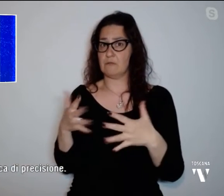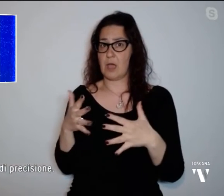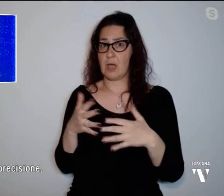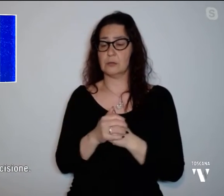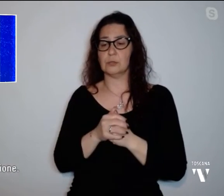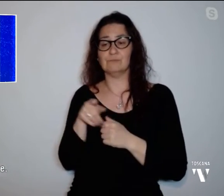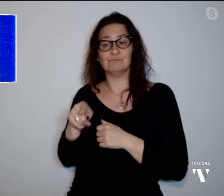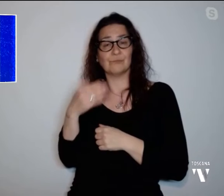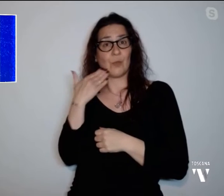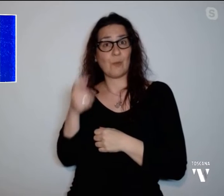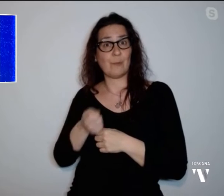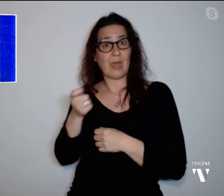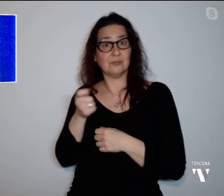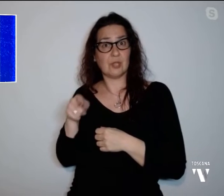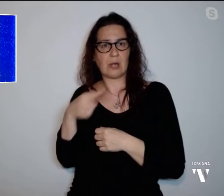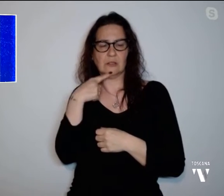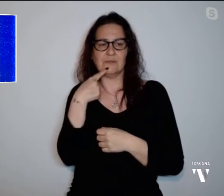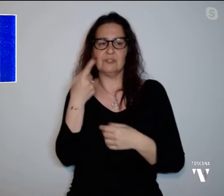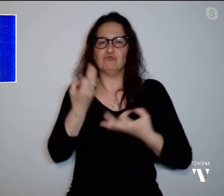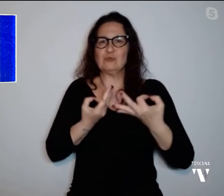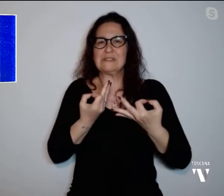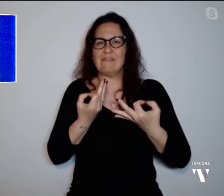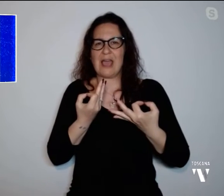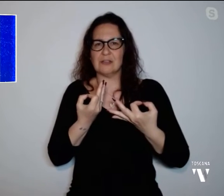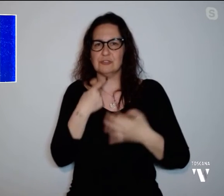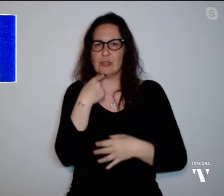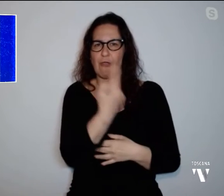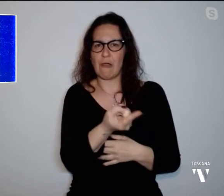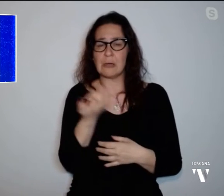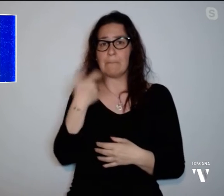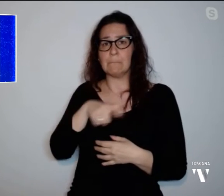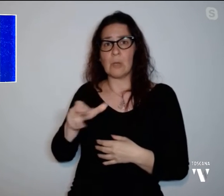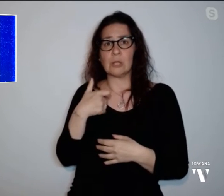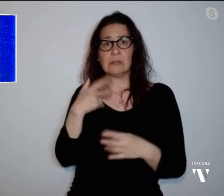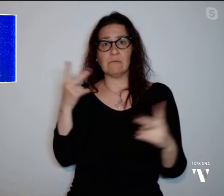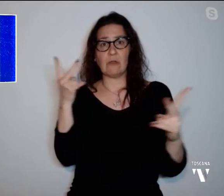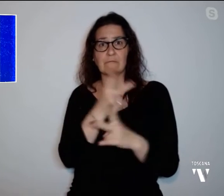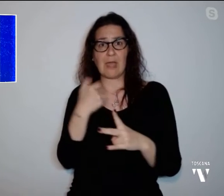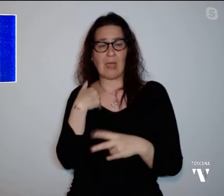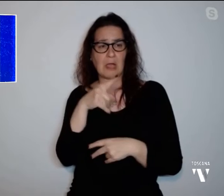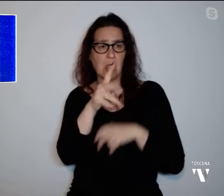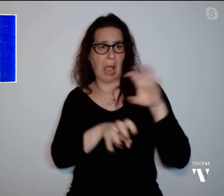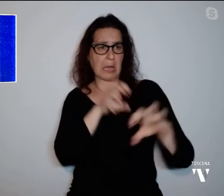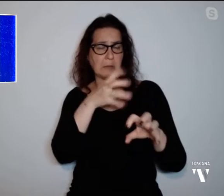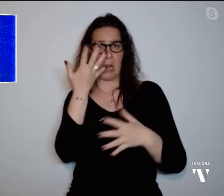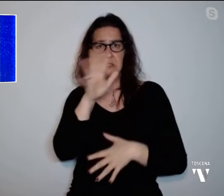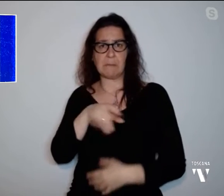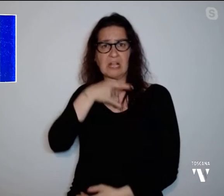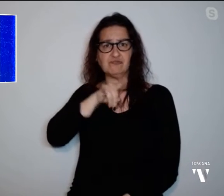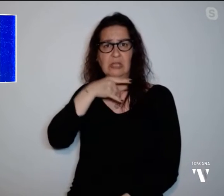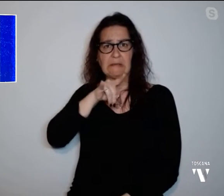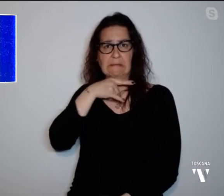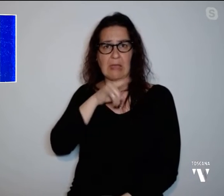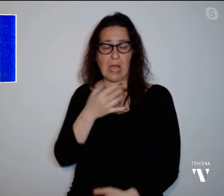avrebbe tentato di giustificarsi dicendo di aver scambiato l'animale per un cinghiale, versione